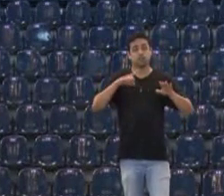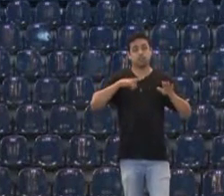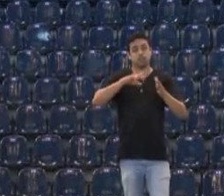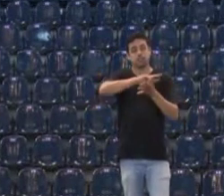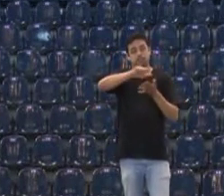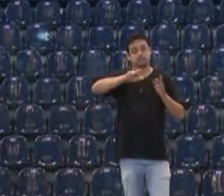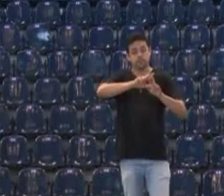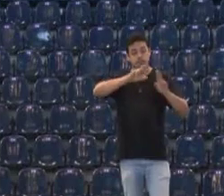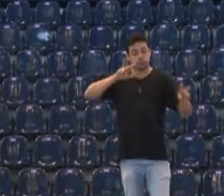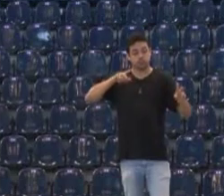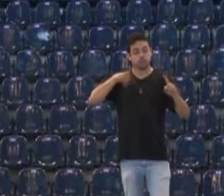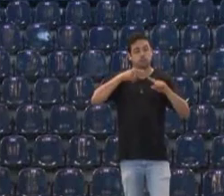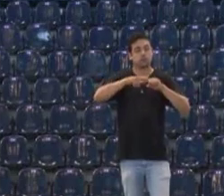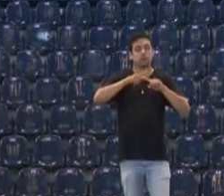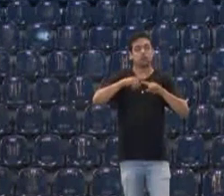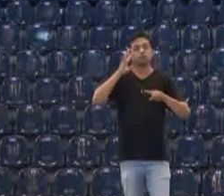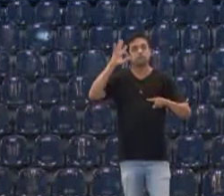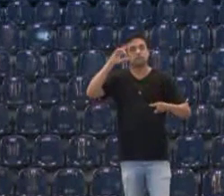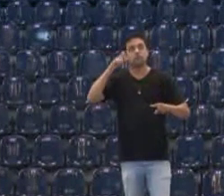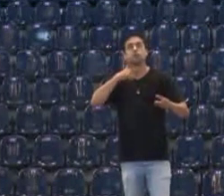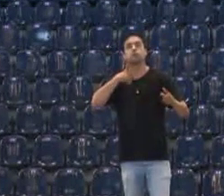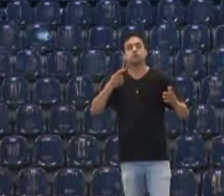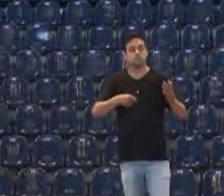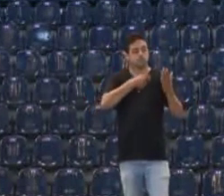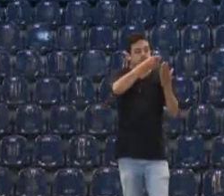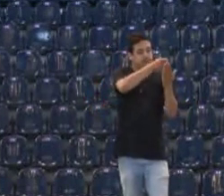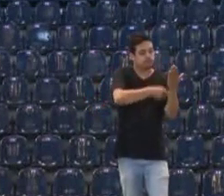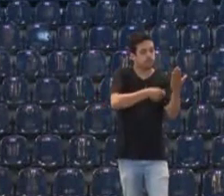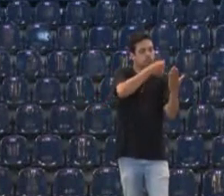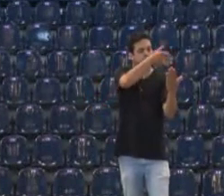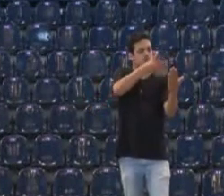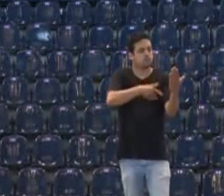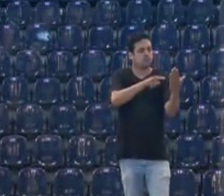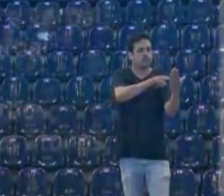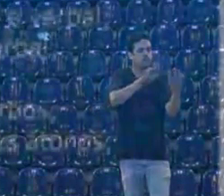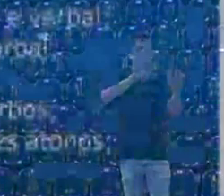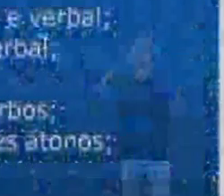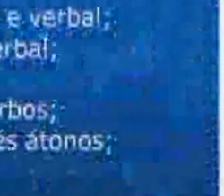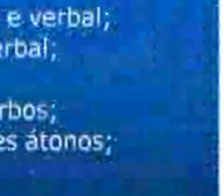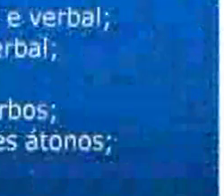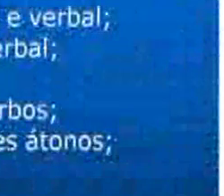muita diferença entre aquilo que eu quis dizer e aquilo que realmente eu consegui dizer.